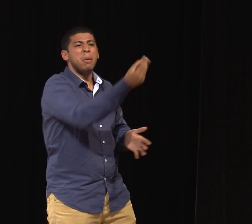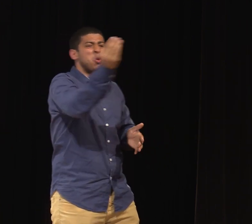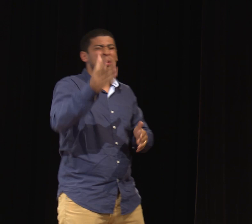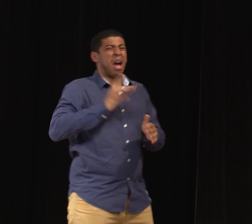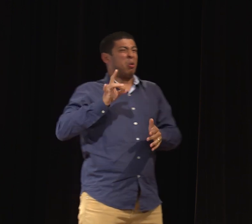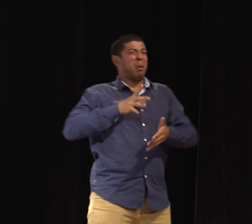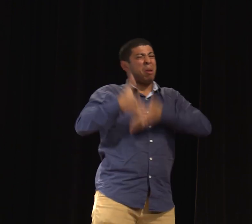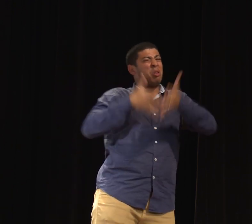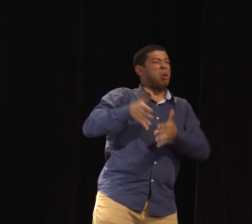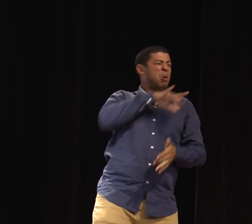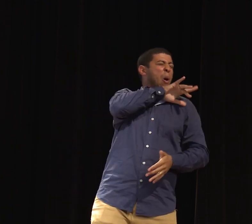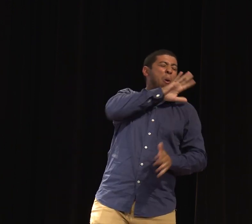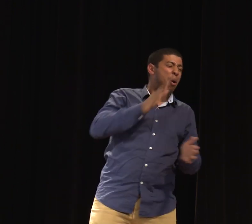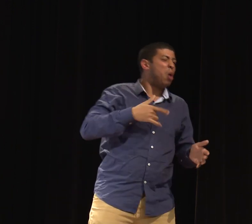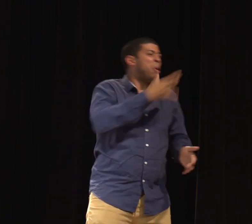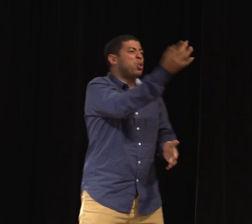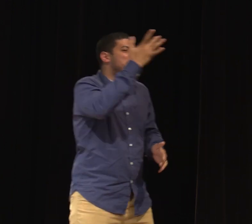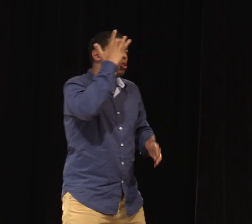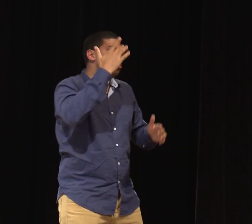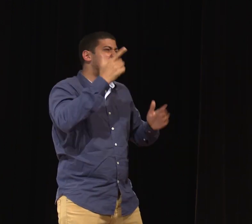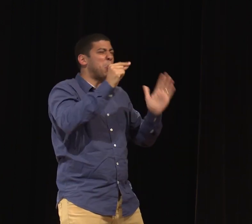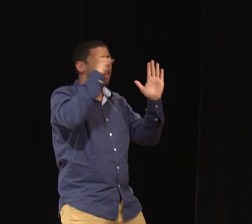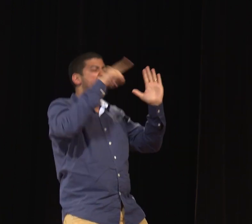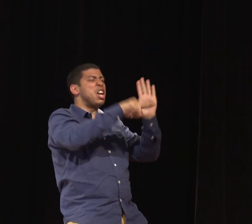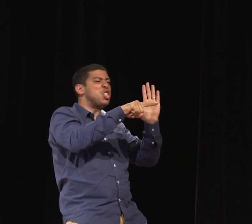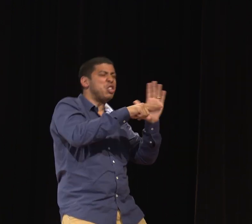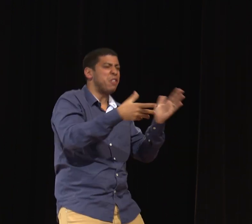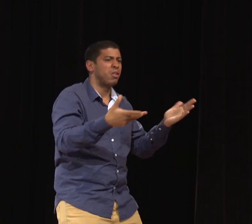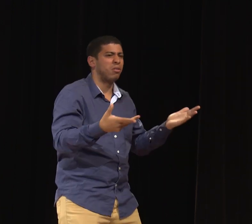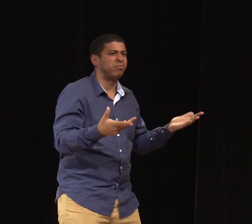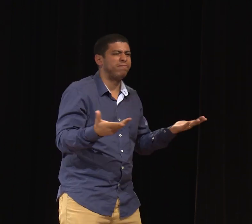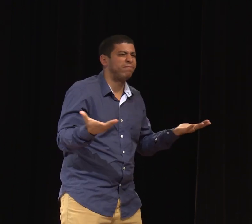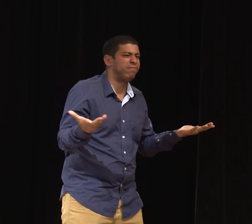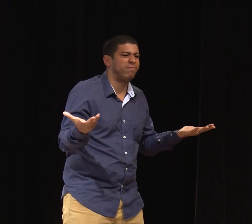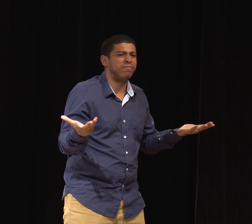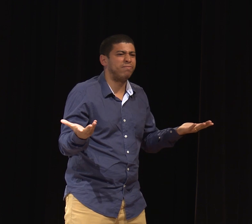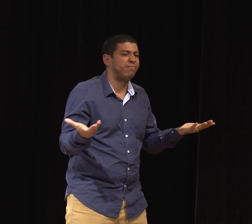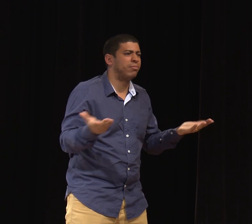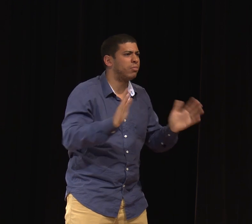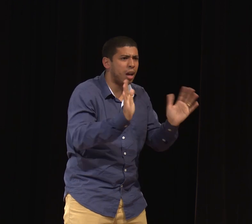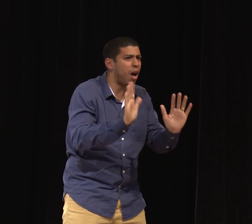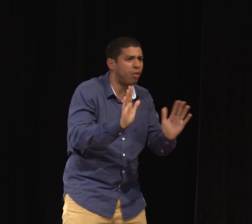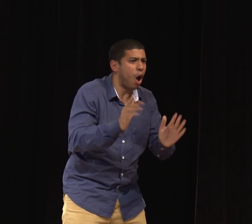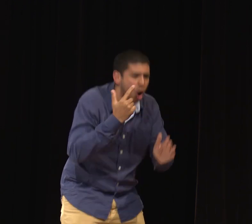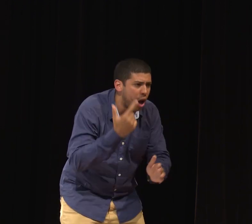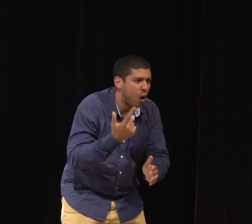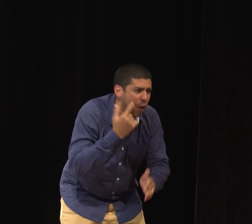aprender língua de sinais, porque fica, eu tenho medo, deve ser difícil, é ruim, é negativo. E aí eu fico vendo